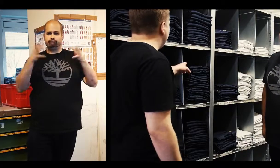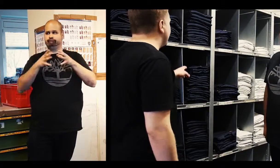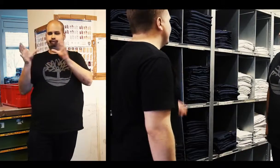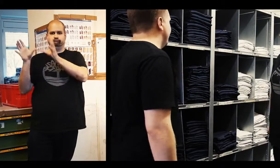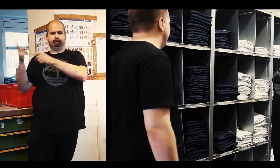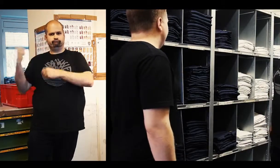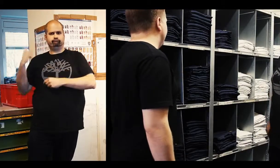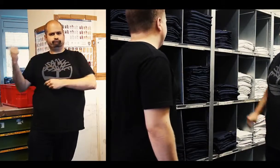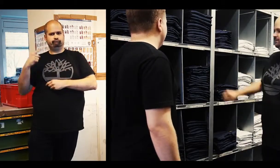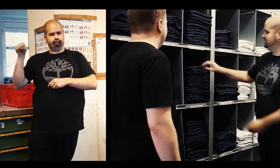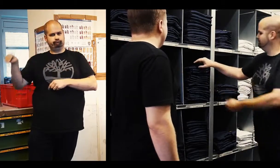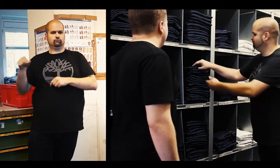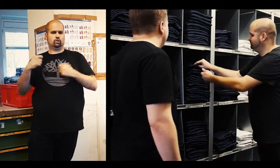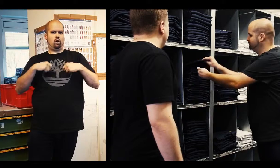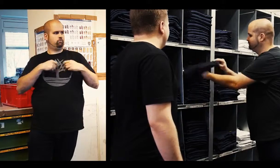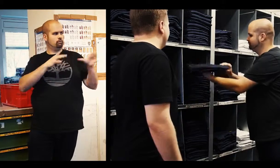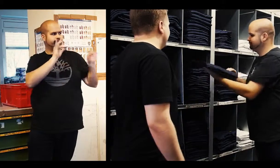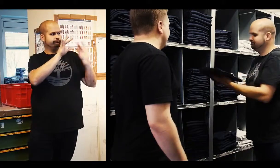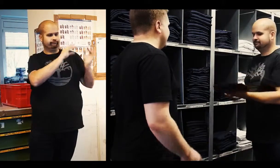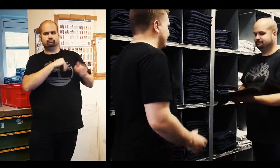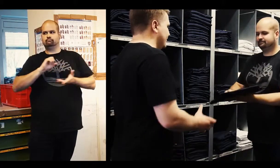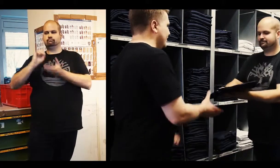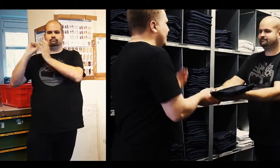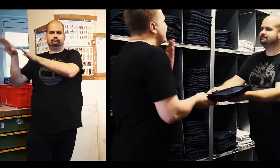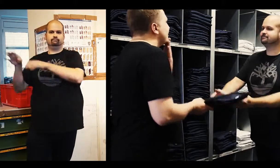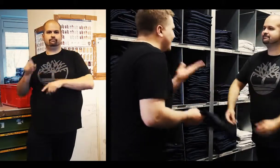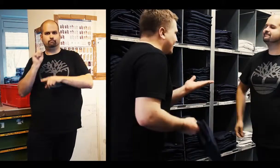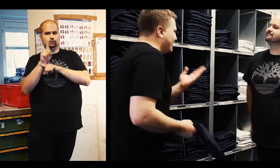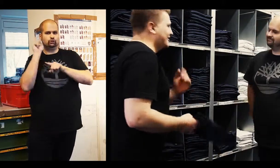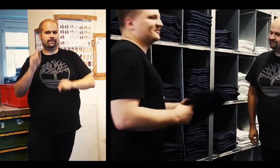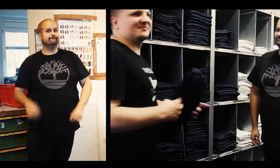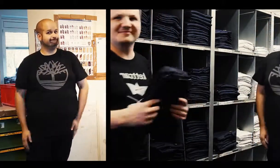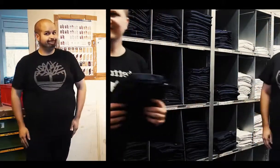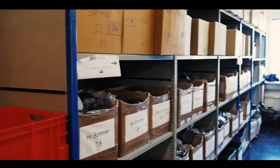probieren ihre Uniformen aus und wenn alles perfekt passt, werden die Bestellungen durchgeführt.